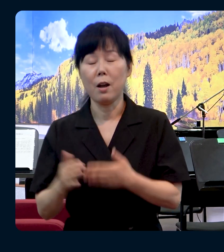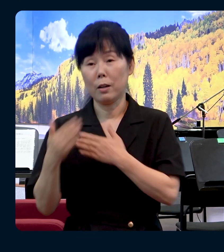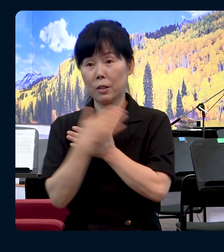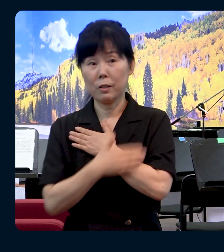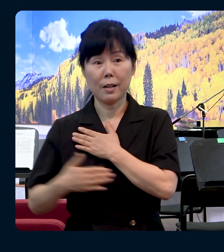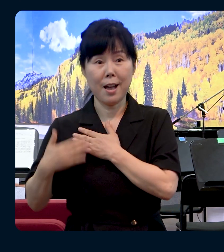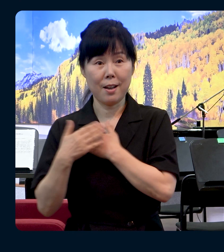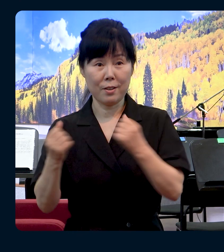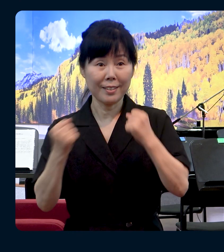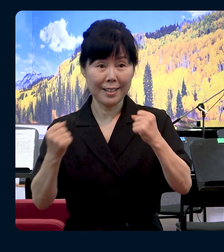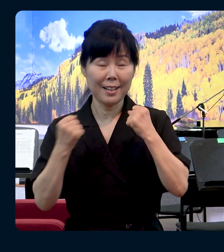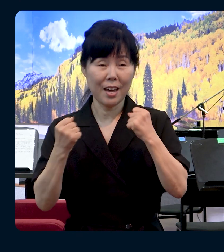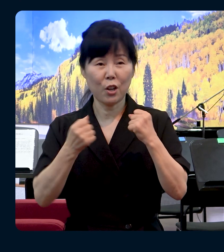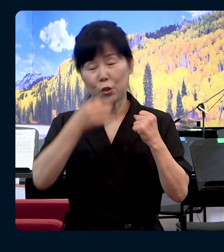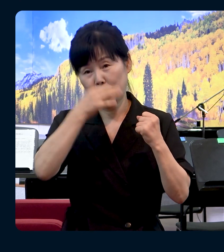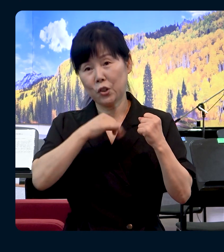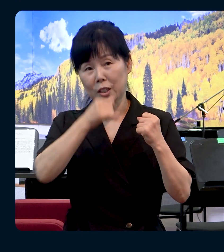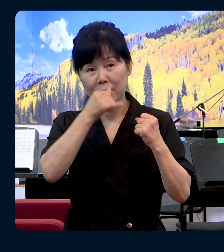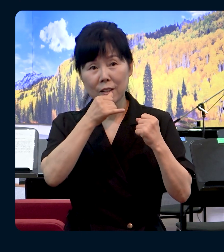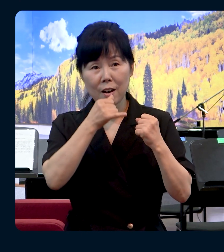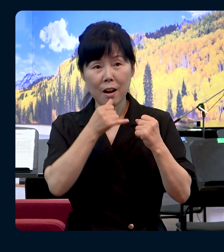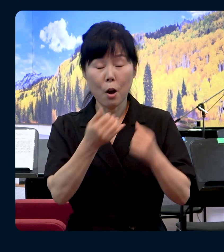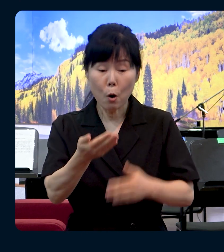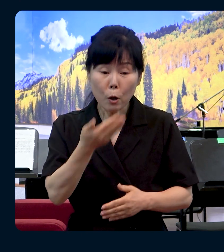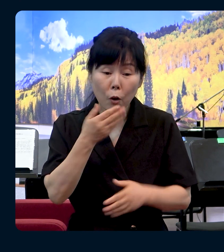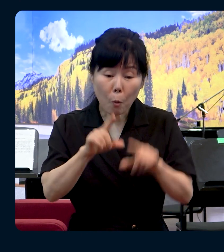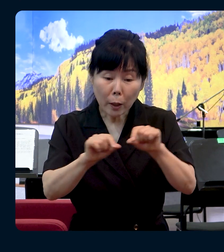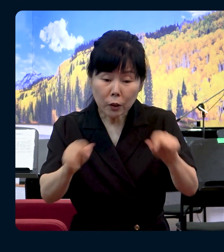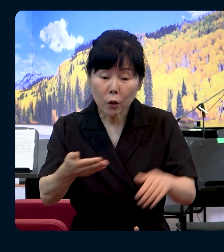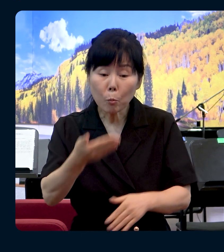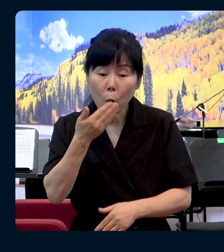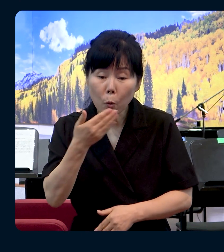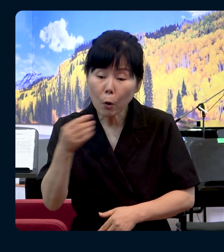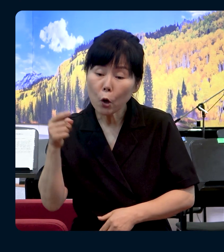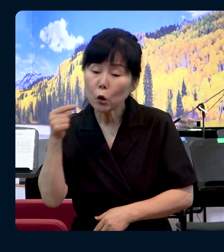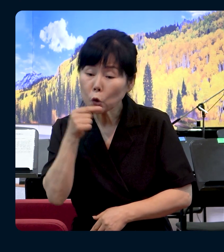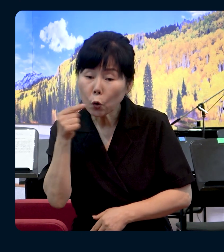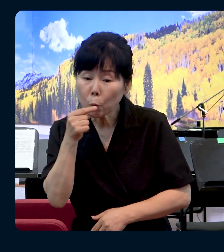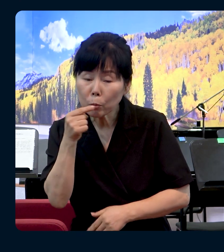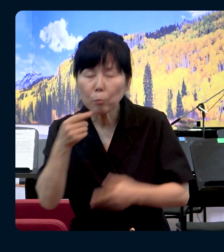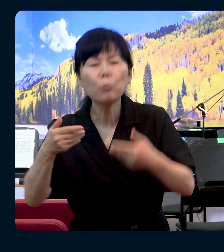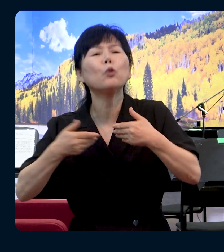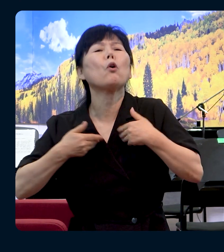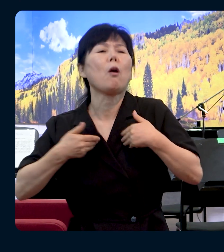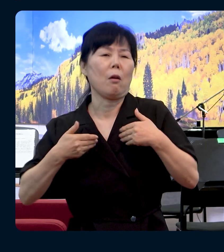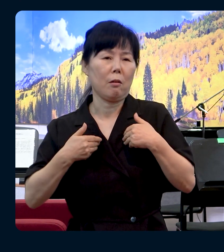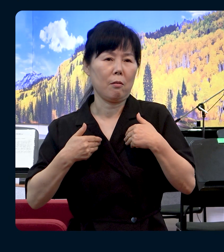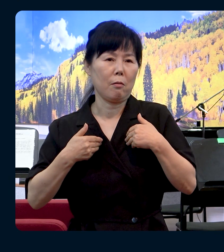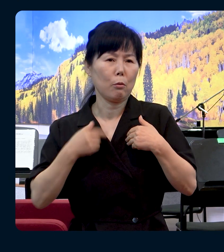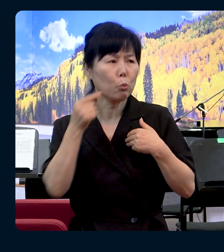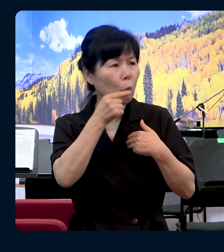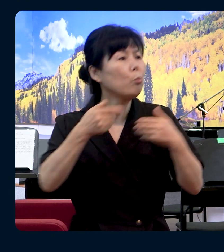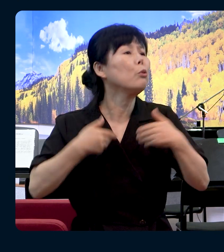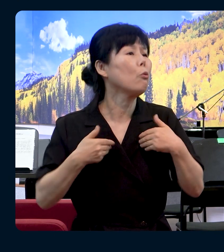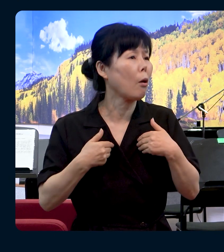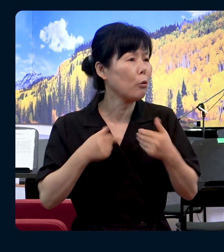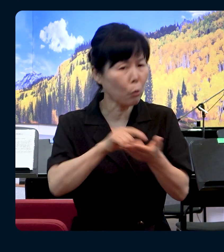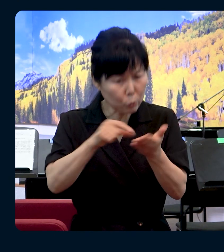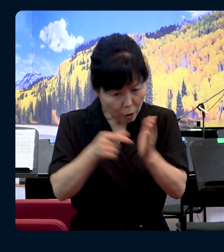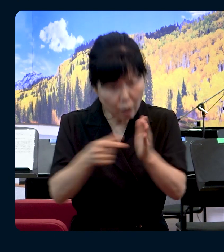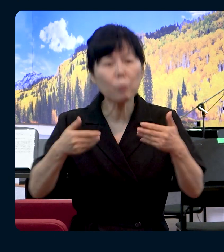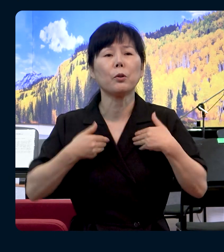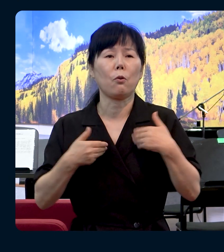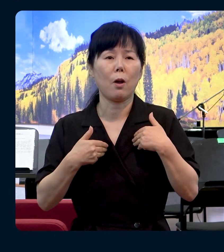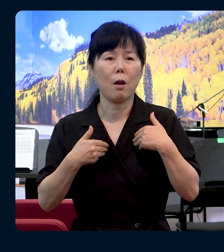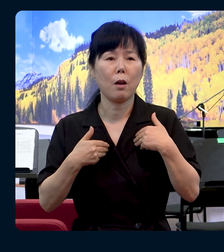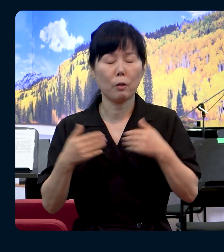경우에는요, 그렇습니다. 바로 그 먹는 사람한테 그만큼의 소금이 필요해서 그런 거예요. 그러니까 그